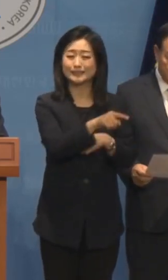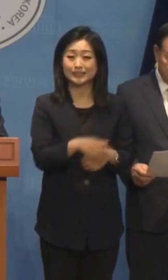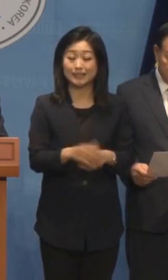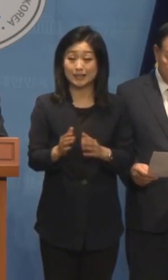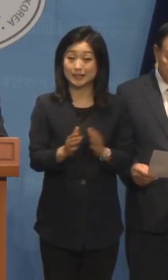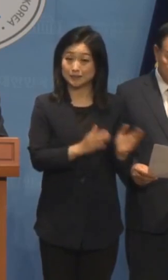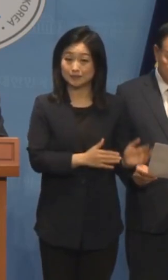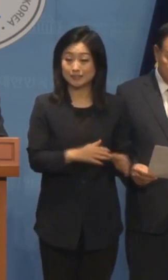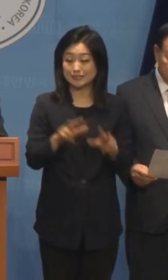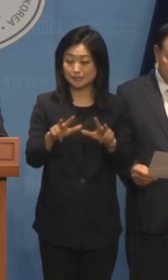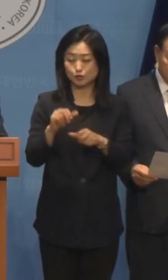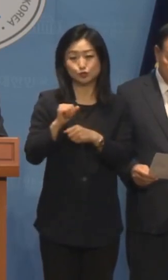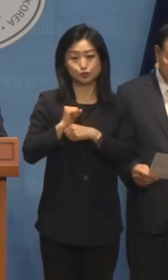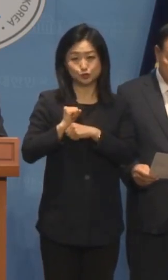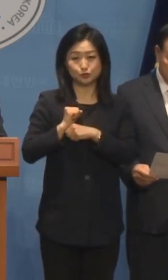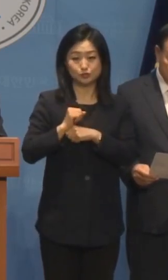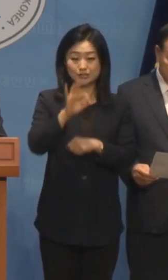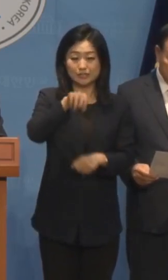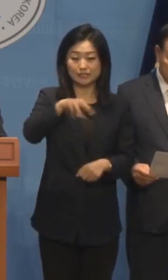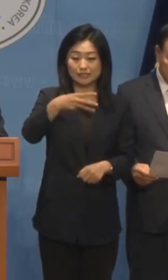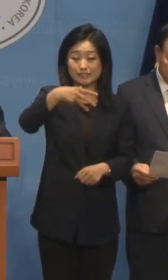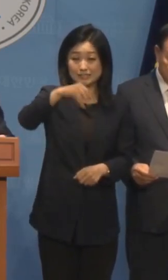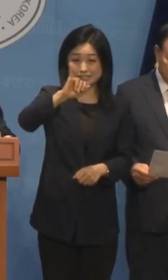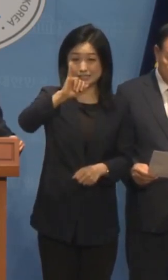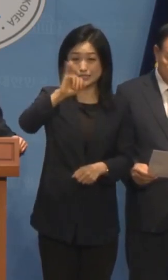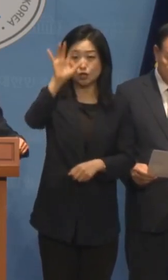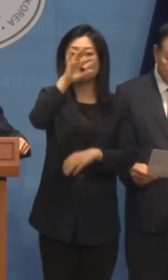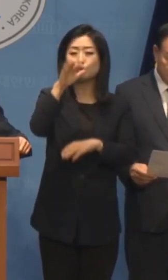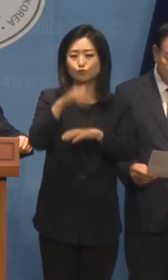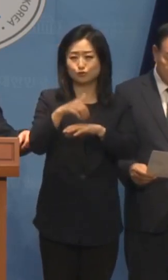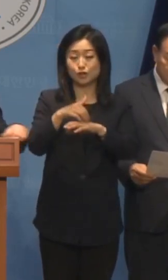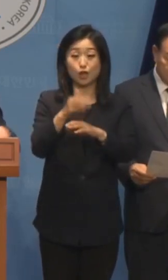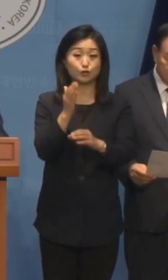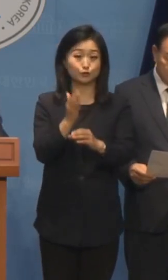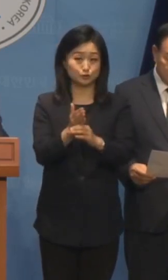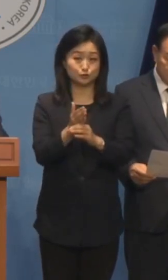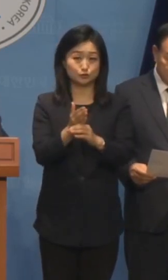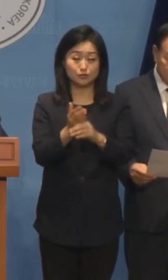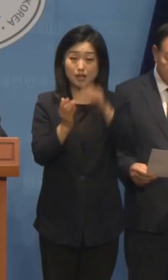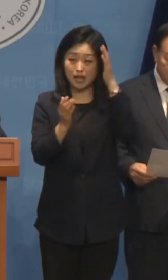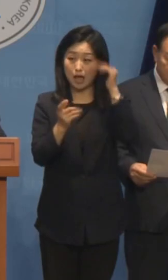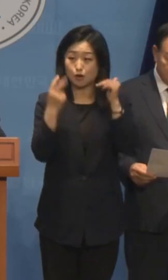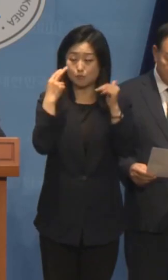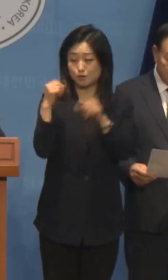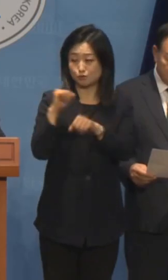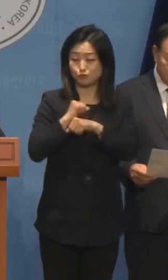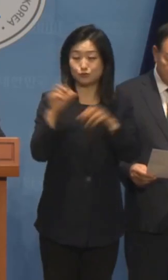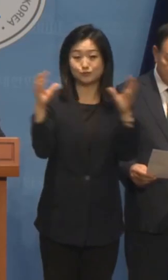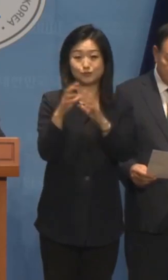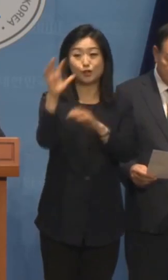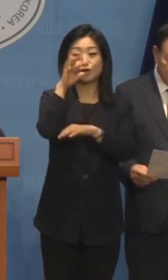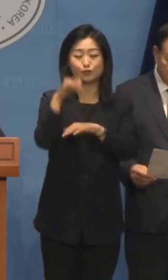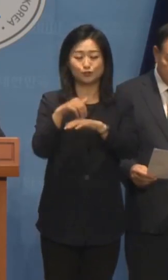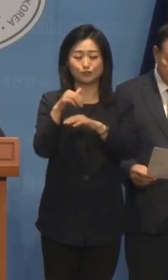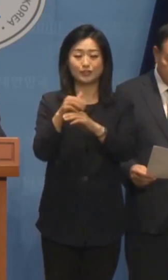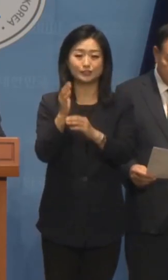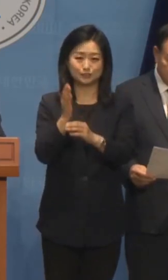더욱이 현재 군에서는 을지 프리던 실드 한미연합연습을 실시 중입니다.